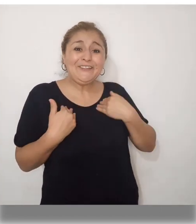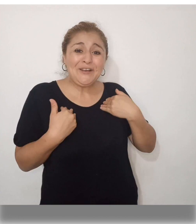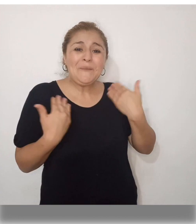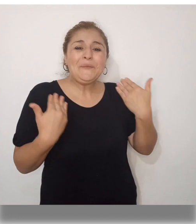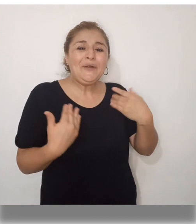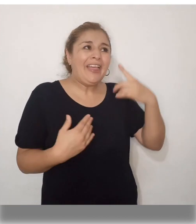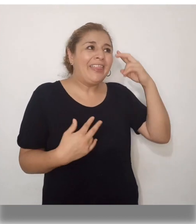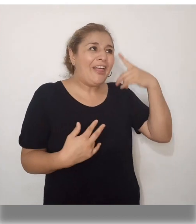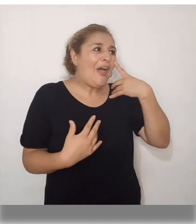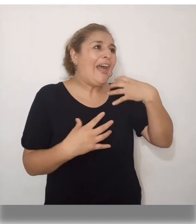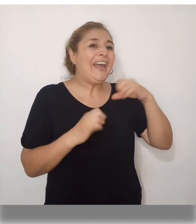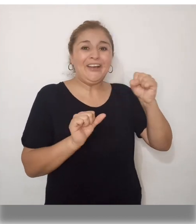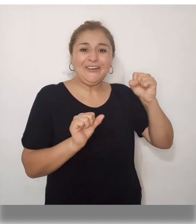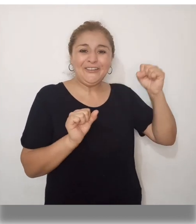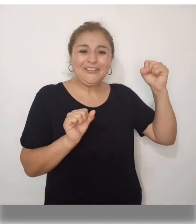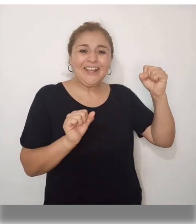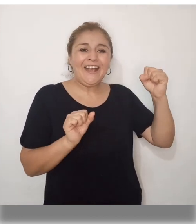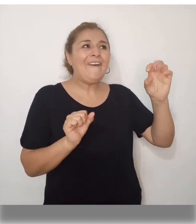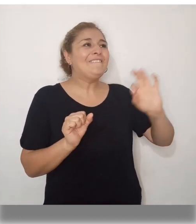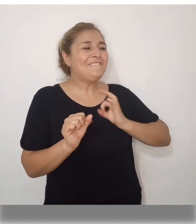de nuestra existencia